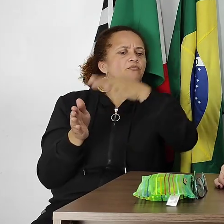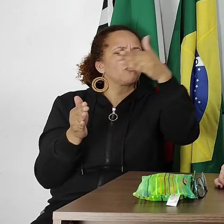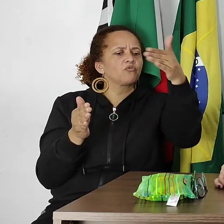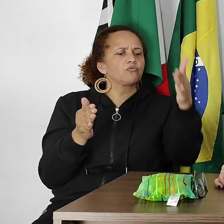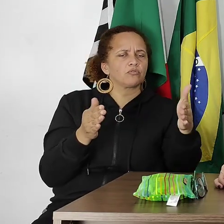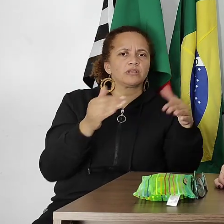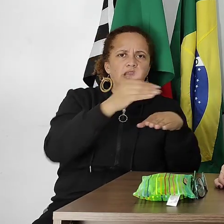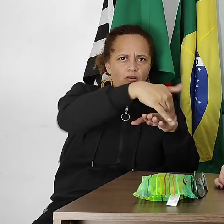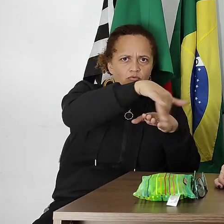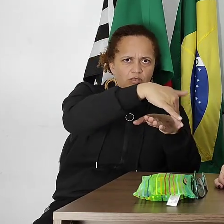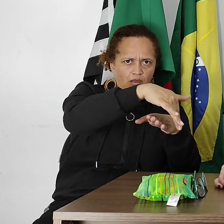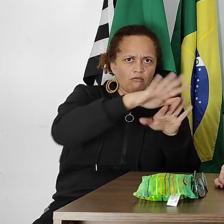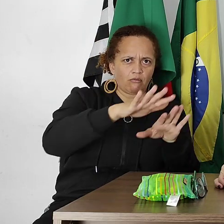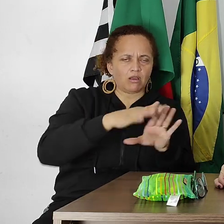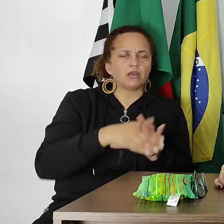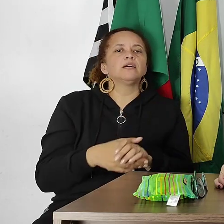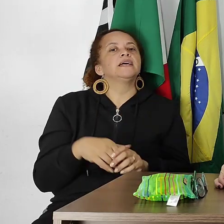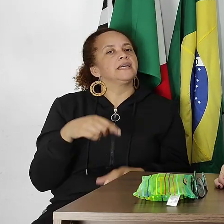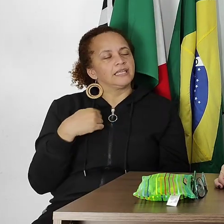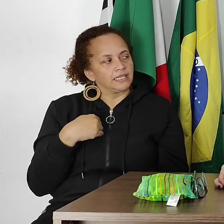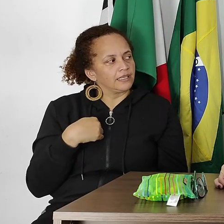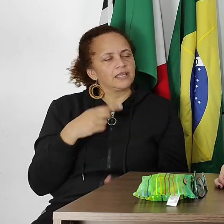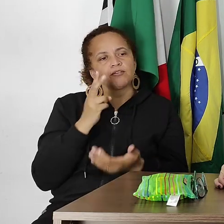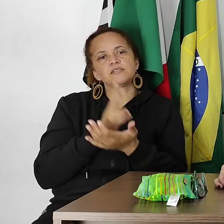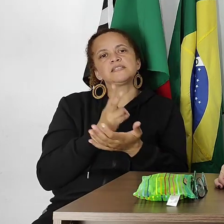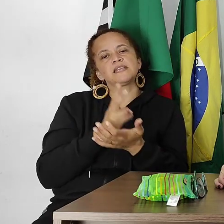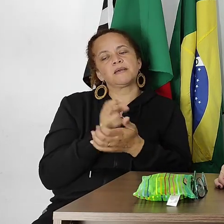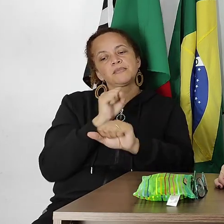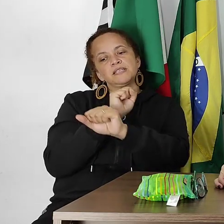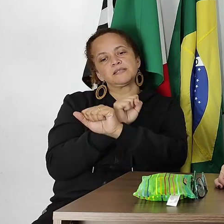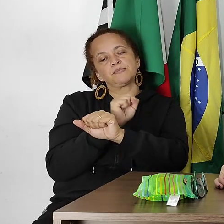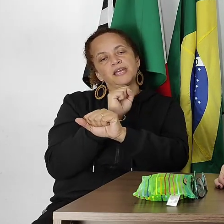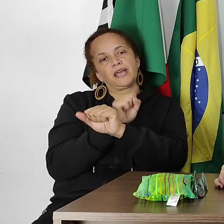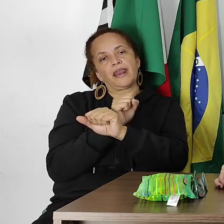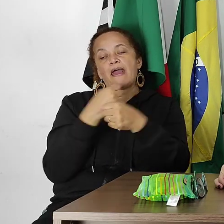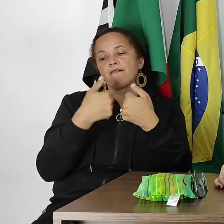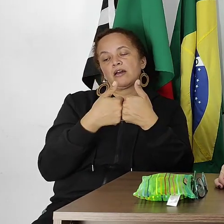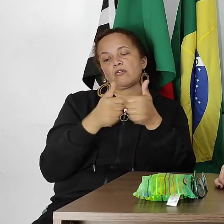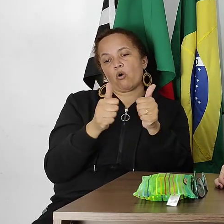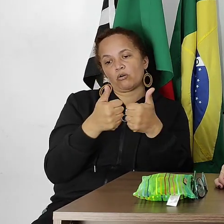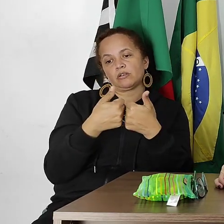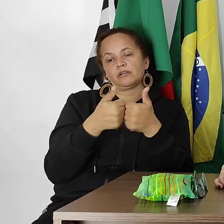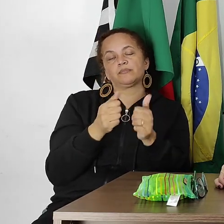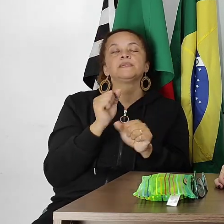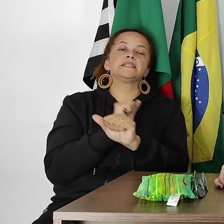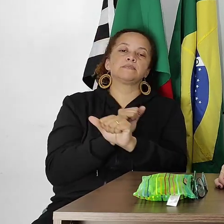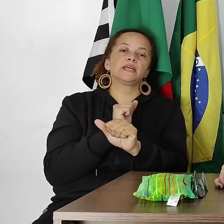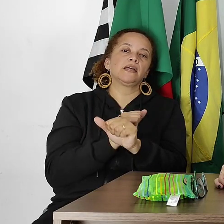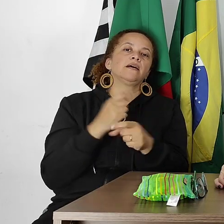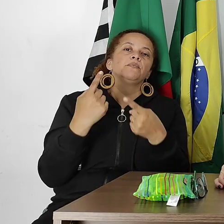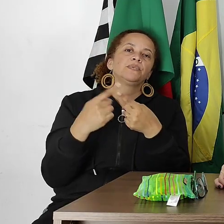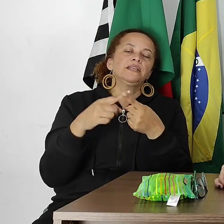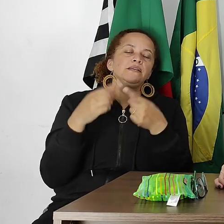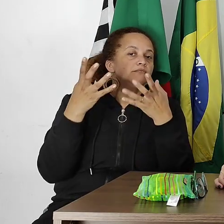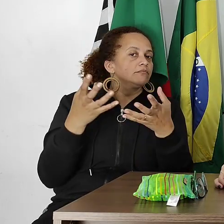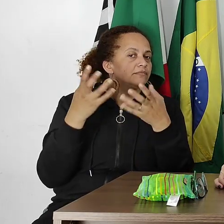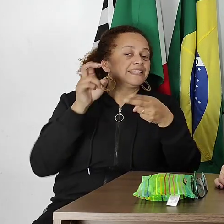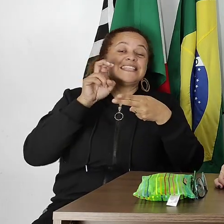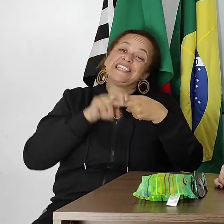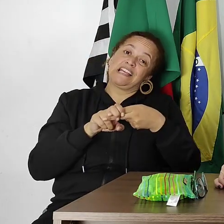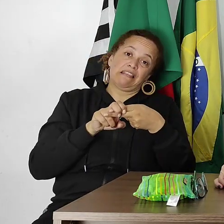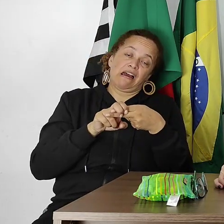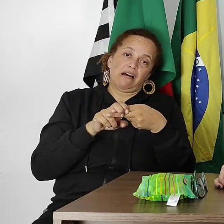sempre esperava o outro ônibus, né? Porque eu queria ir sentada, porque eu estava cansada, na loja eu trabalhava o dia inteiro